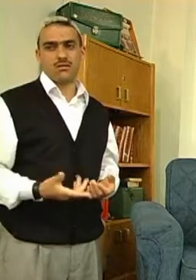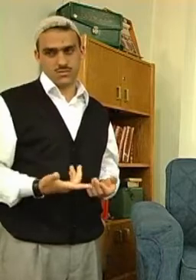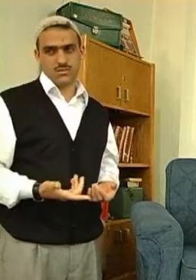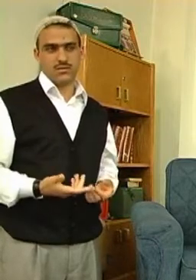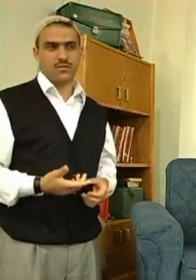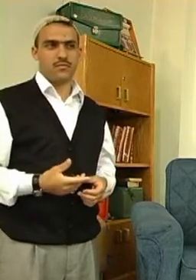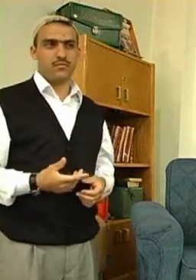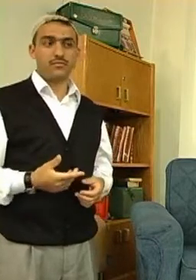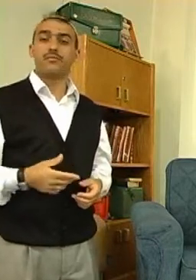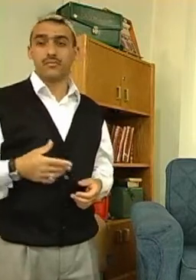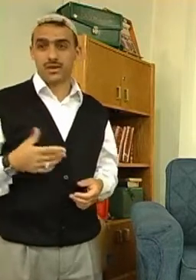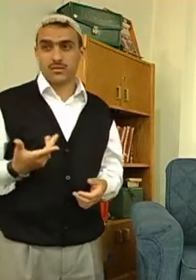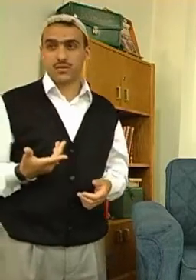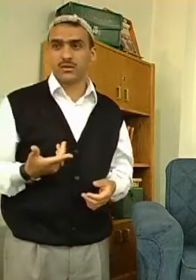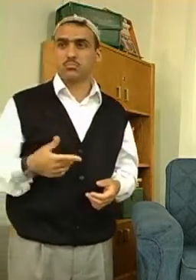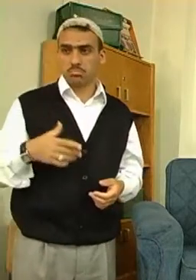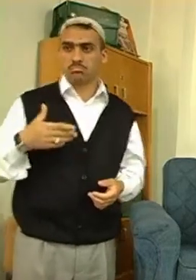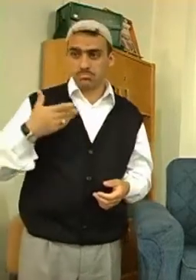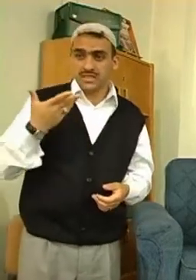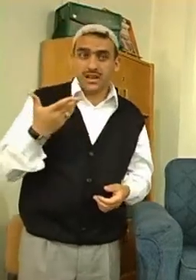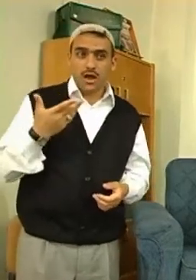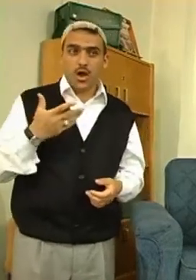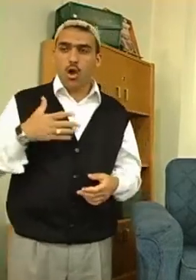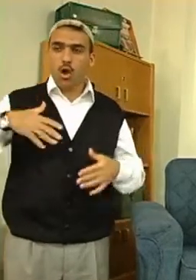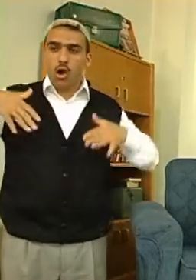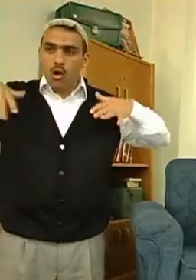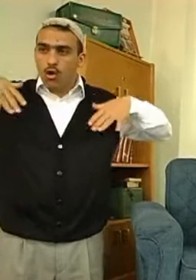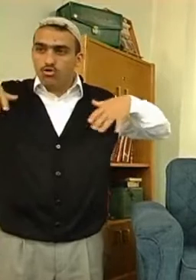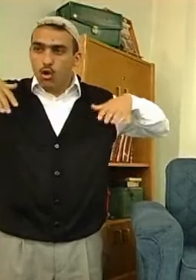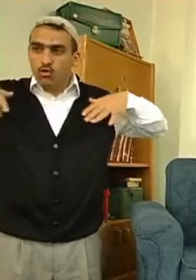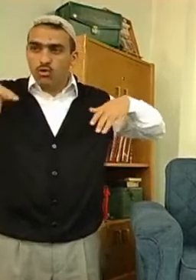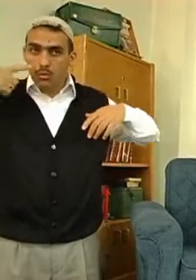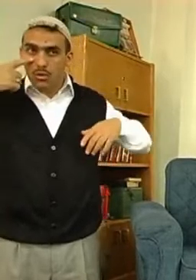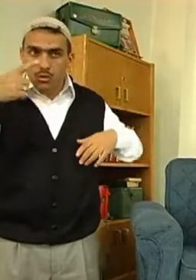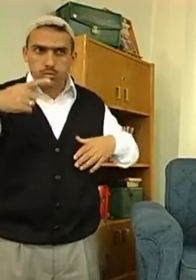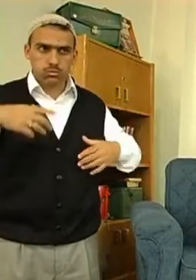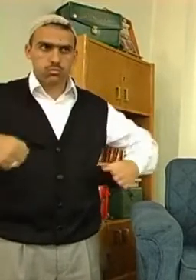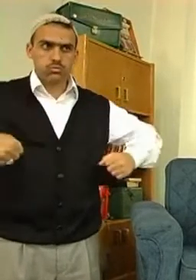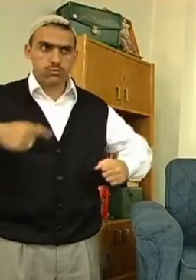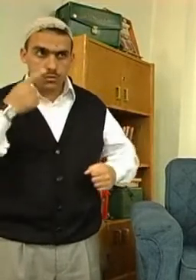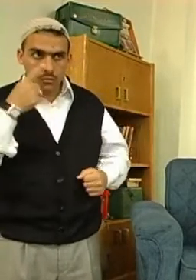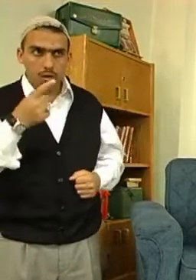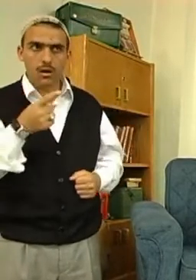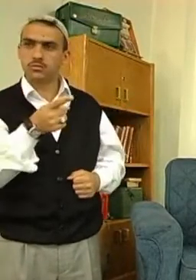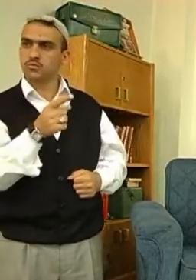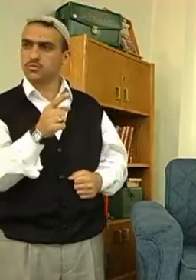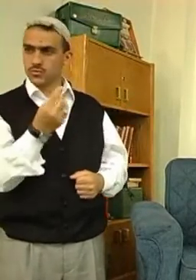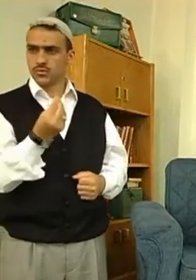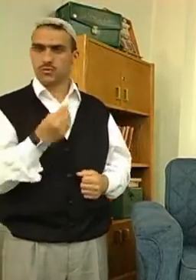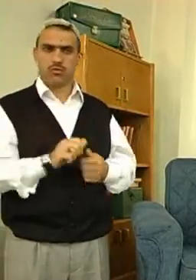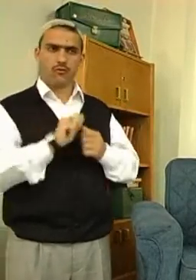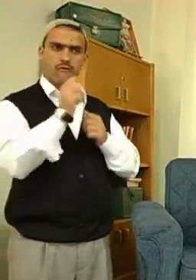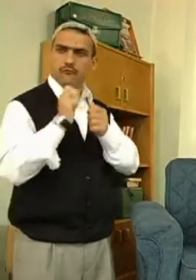şu koyun şundan kıymetli. Niye? Bu daha kilolu. Şu kadar lira eder. Bu adam bu adamdan kıymetli. Niye? İşte şu tahsili görmüş, şu kadar maaş